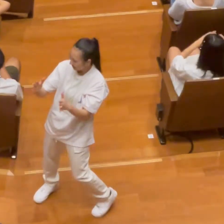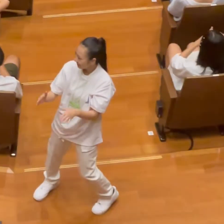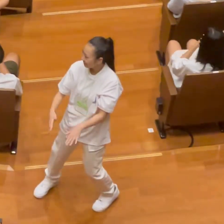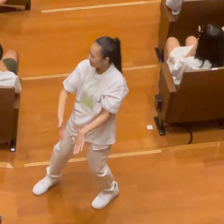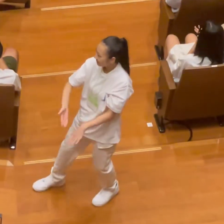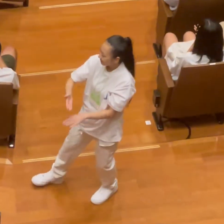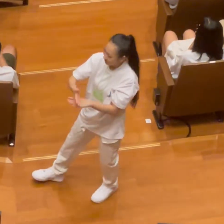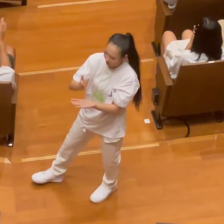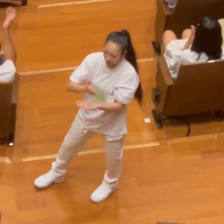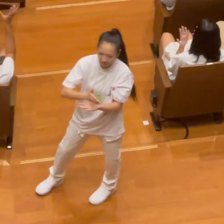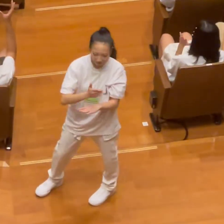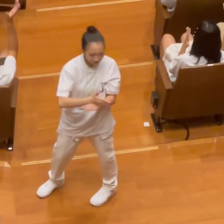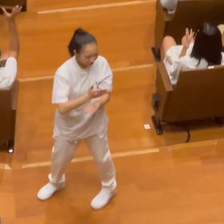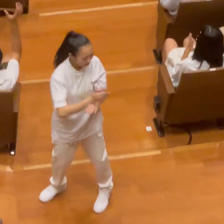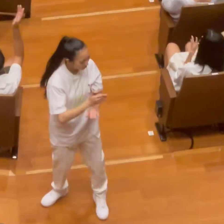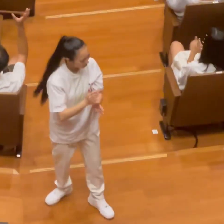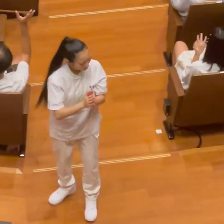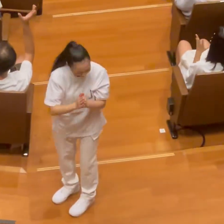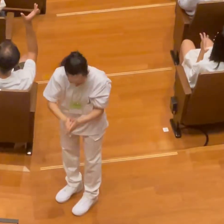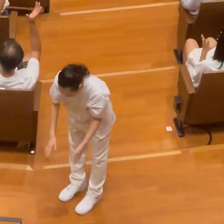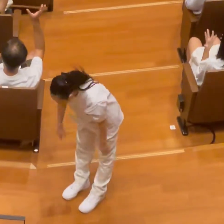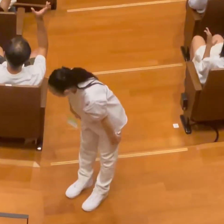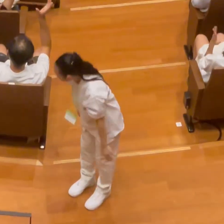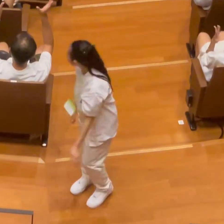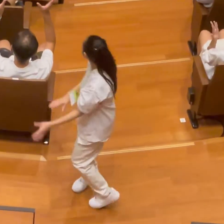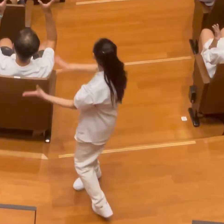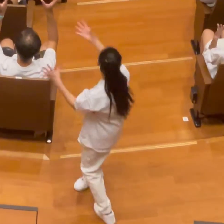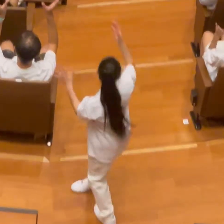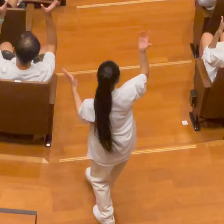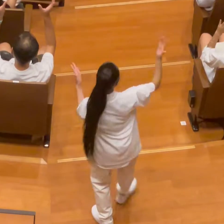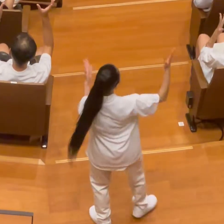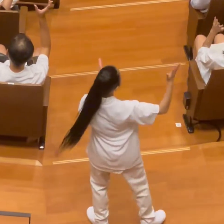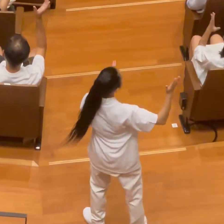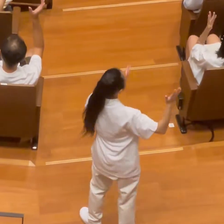ッスンおしまいです。ありがとうございました。チ